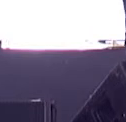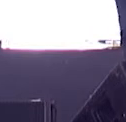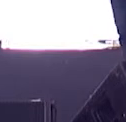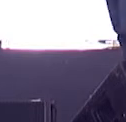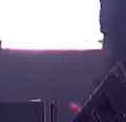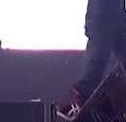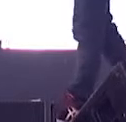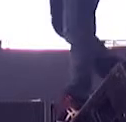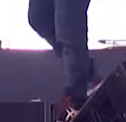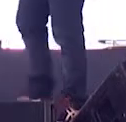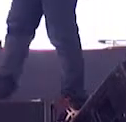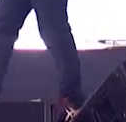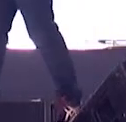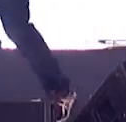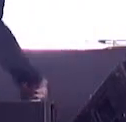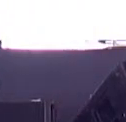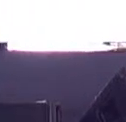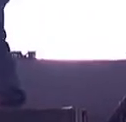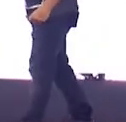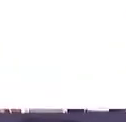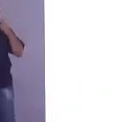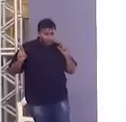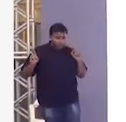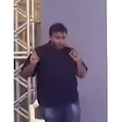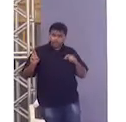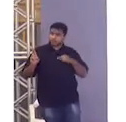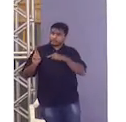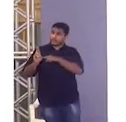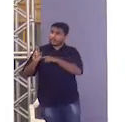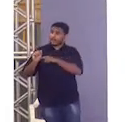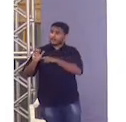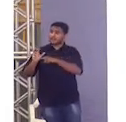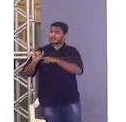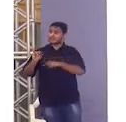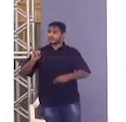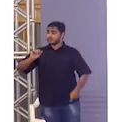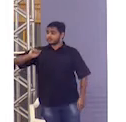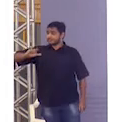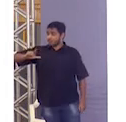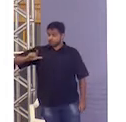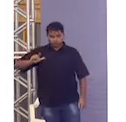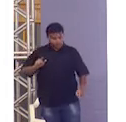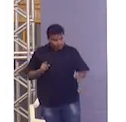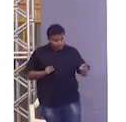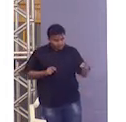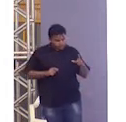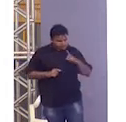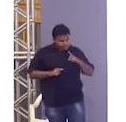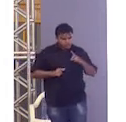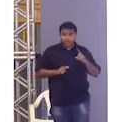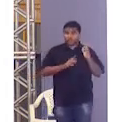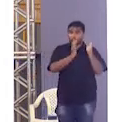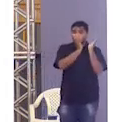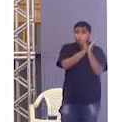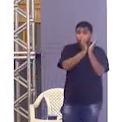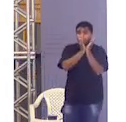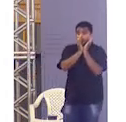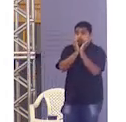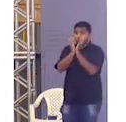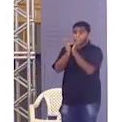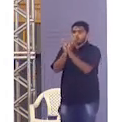números racionais? O conjunto dos números racionais é um conjunto formado por diversas